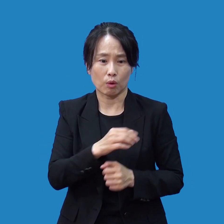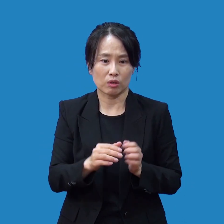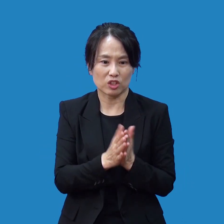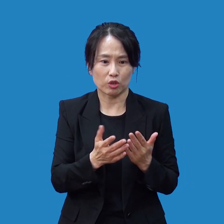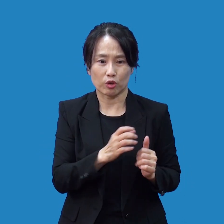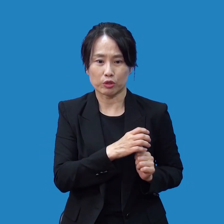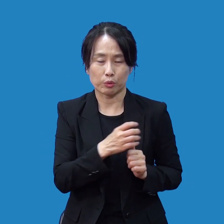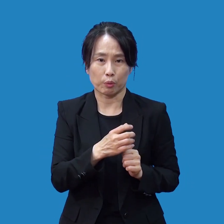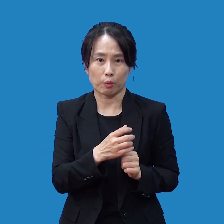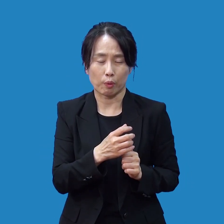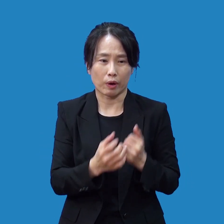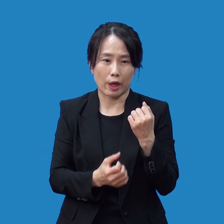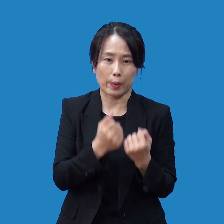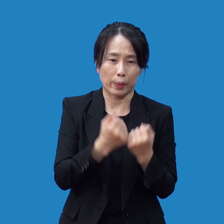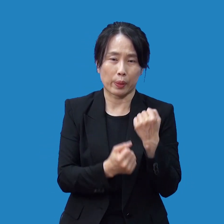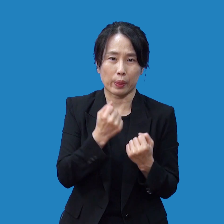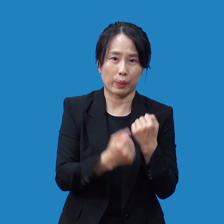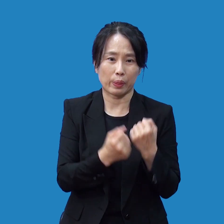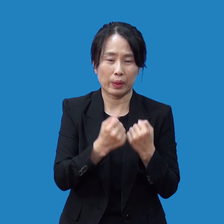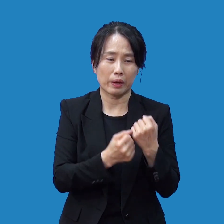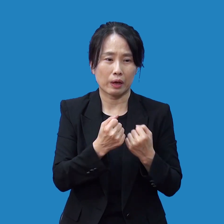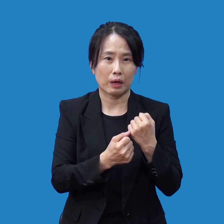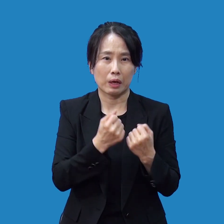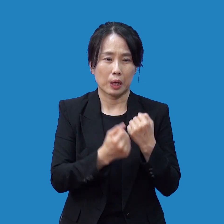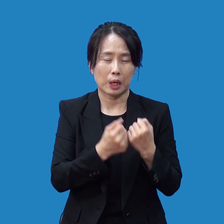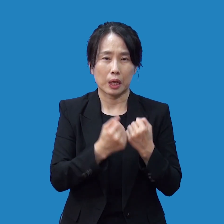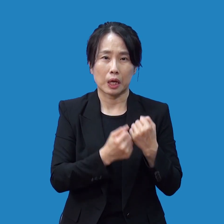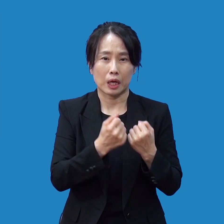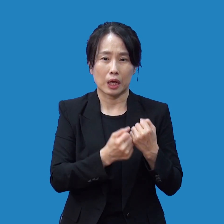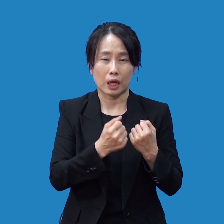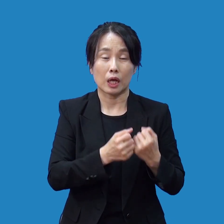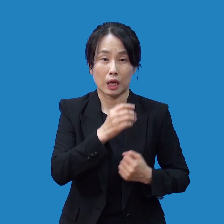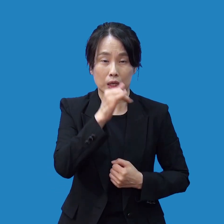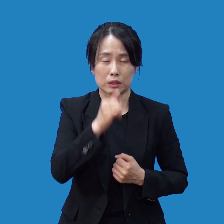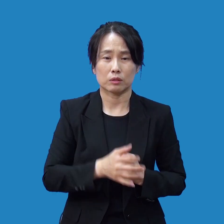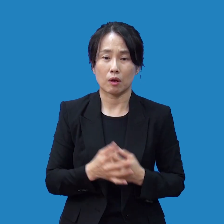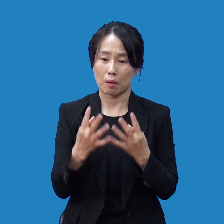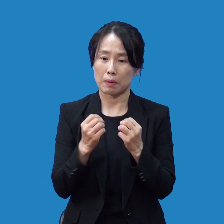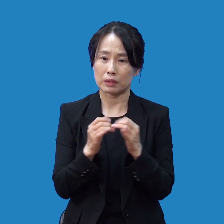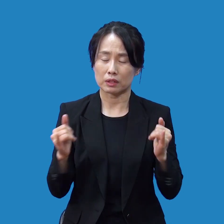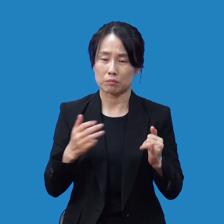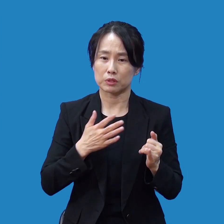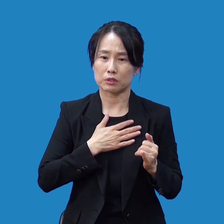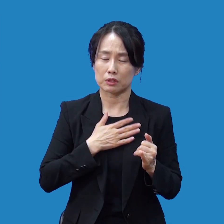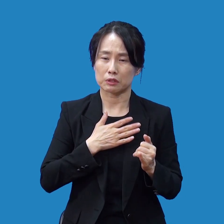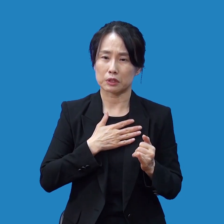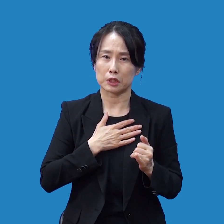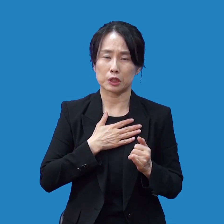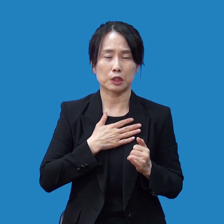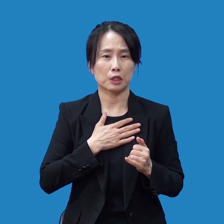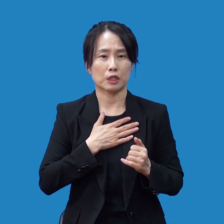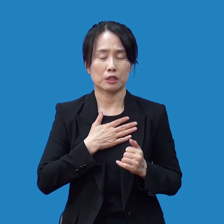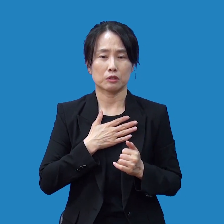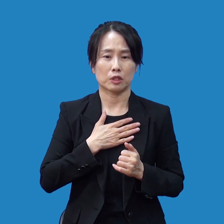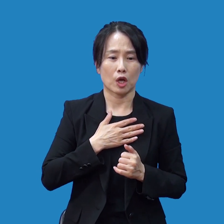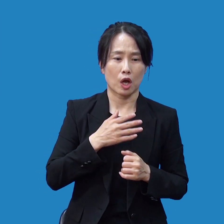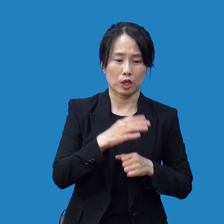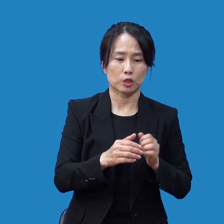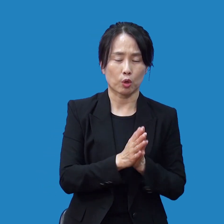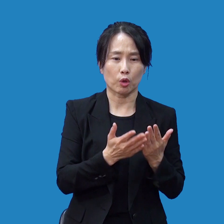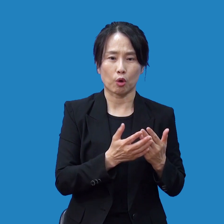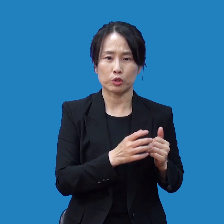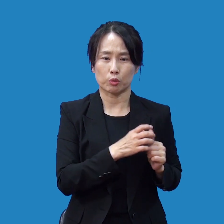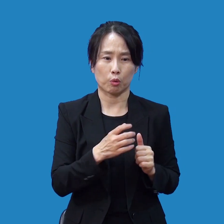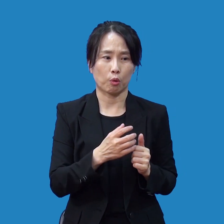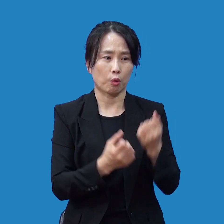인용합니다. 그리고 영적인 현상들을 말합니다. 많은 사람들이 자기 주장을 뒷받침하기 위해서 성경을